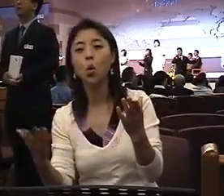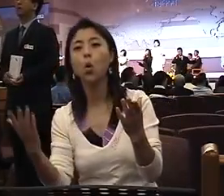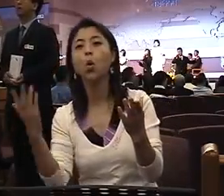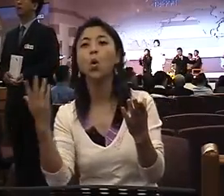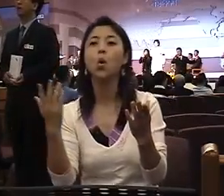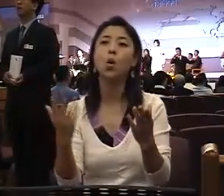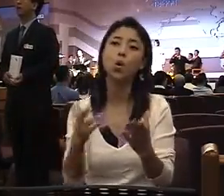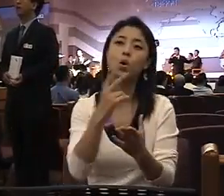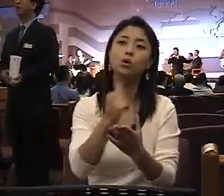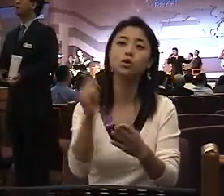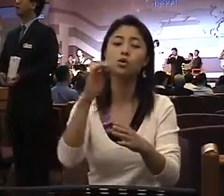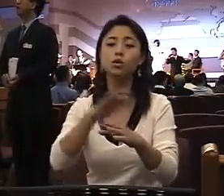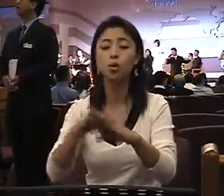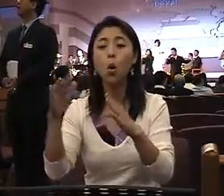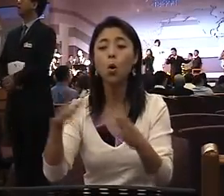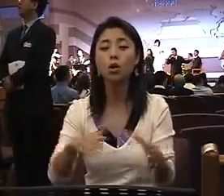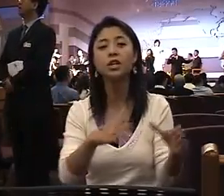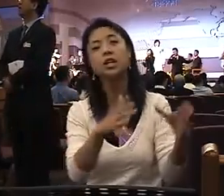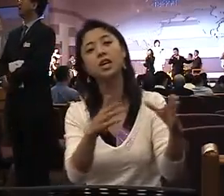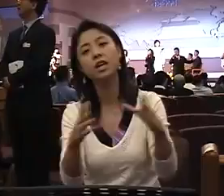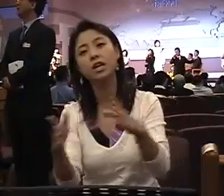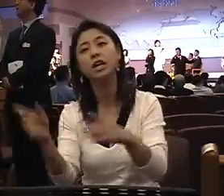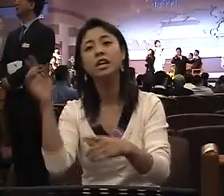주 손길 치료하네.